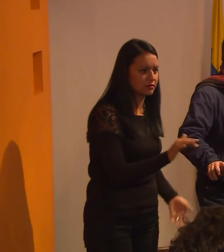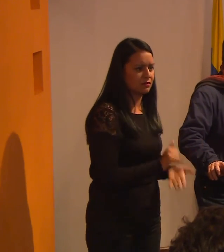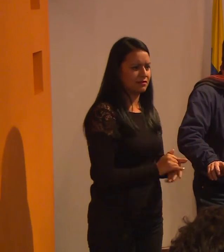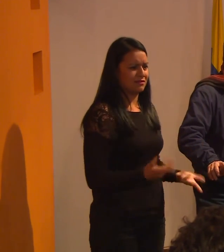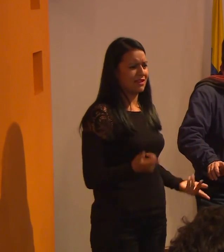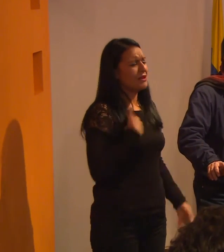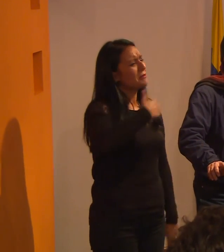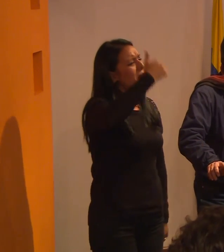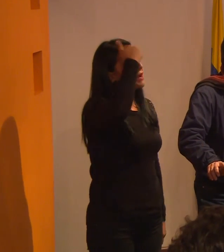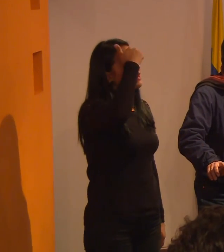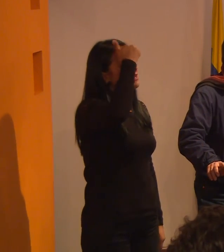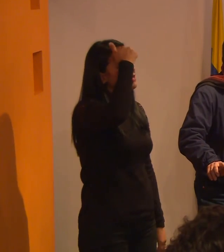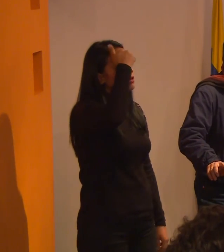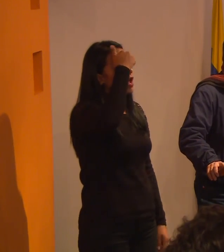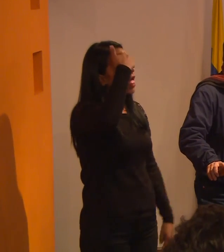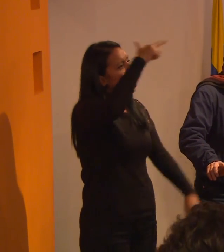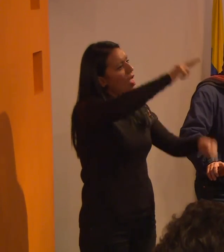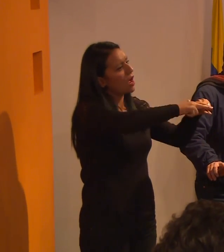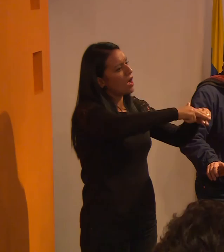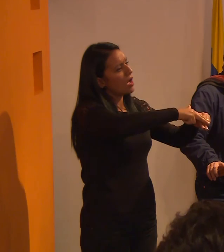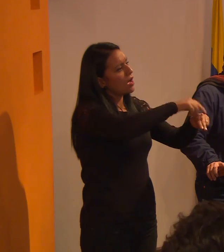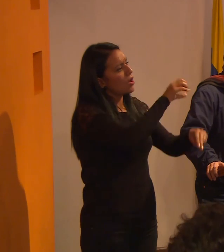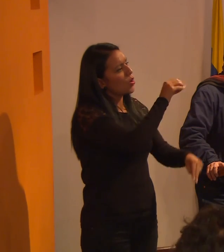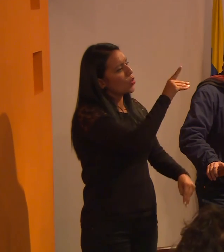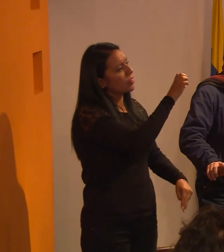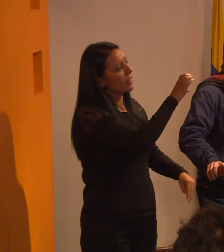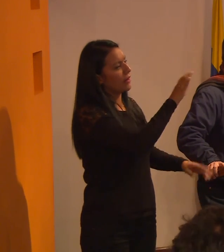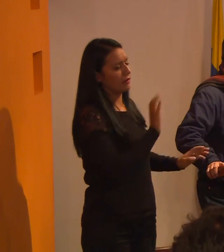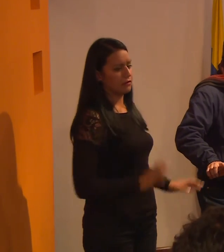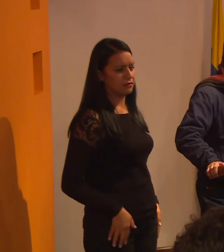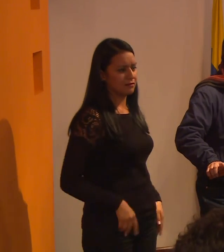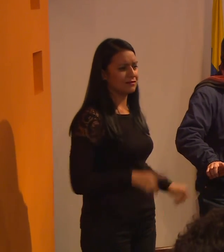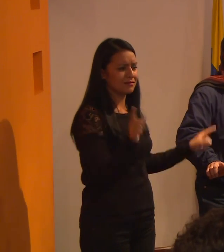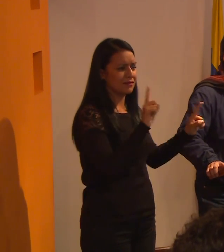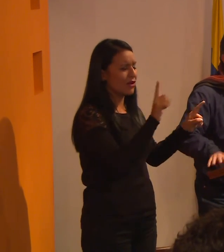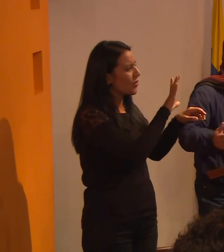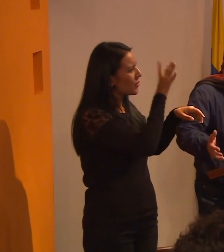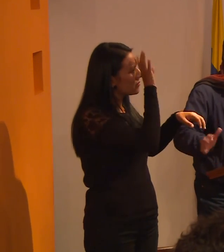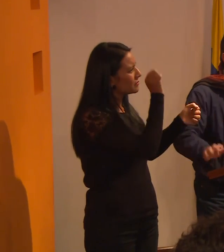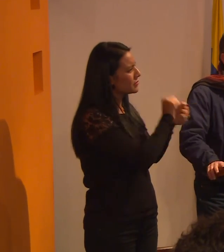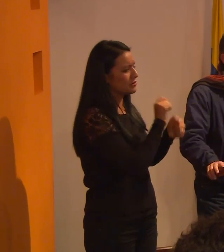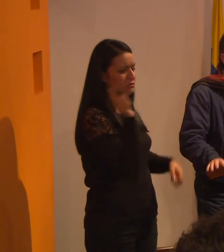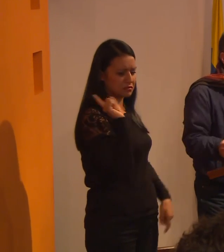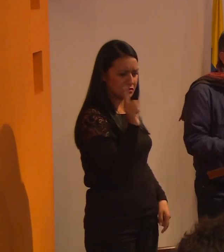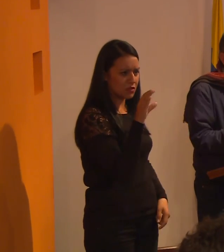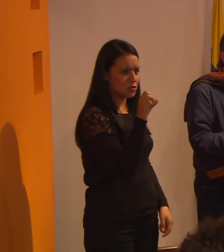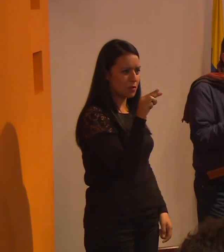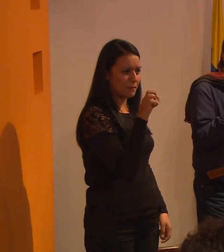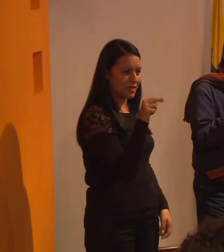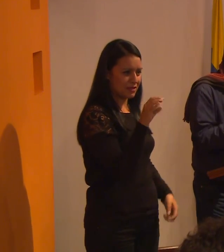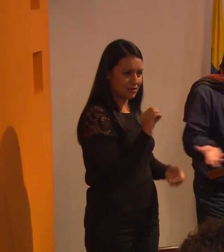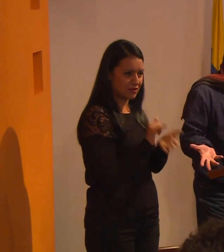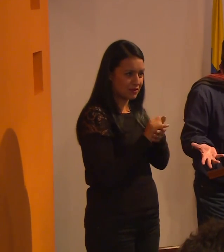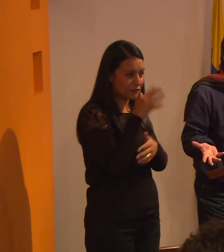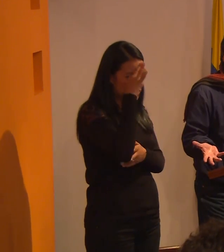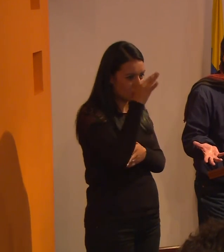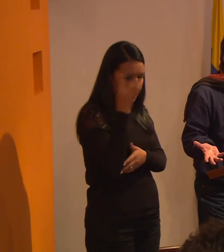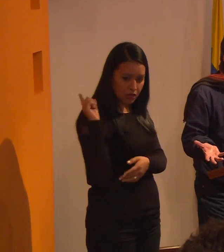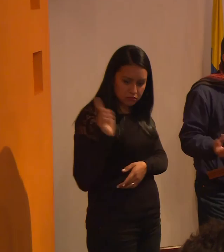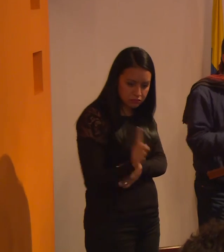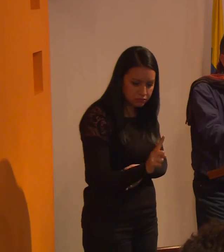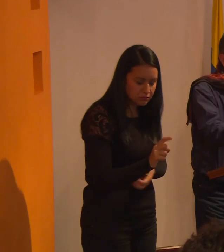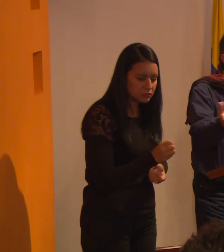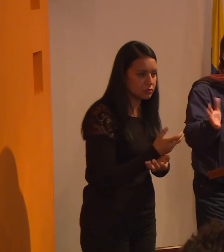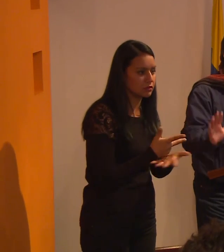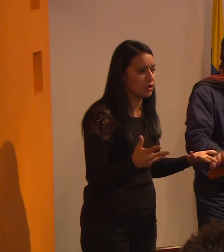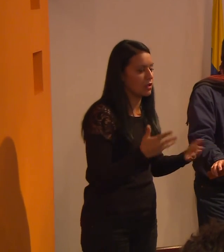Es que ser maestro no es un invento de la OCDE. Desde Comenio, siglo XVI, hasta ahora hay una cantidad de cosas